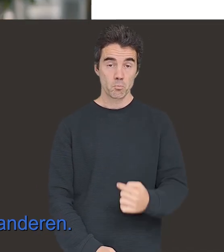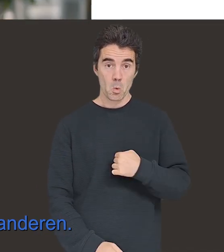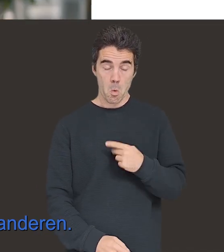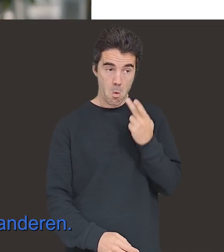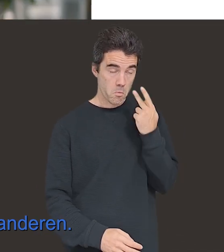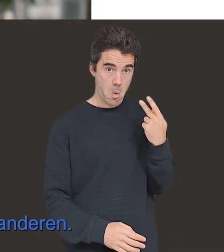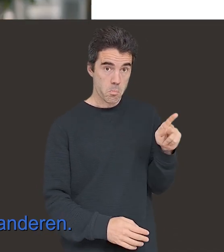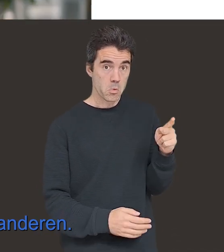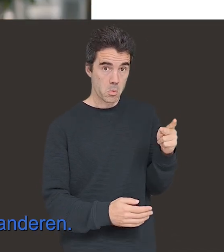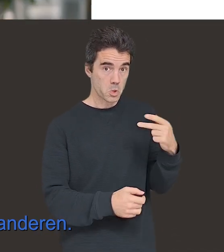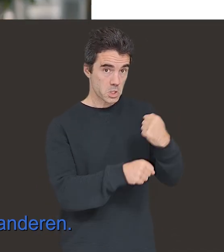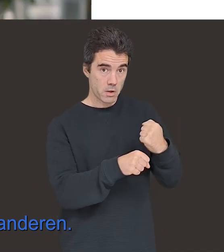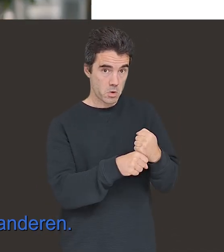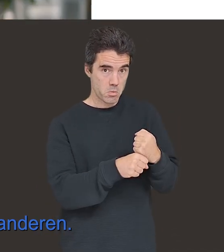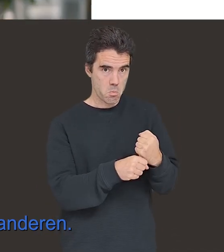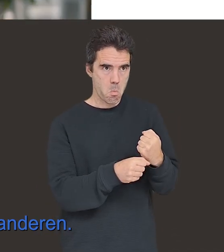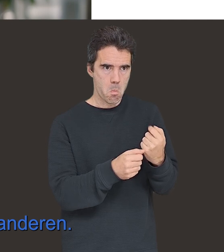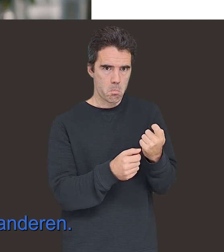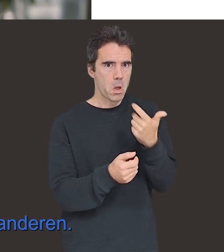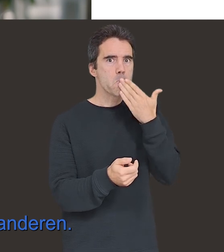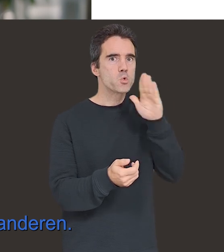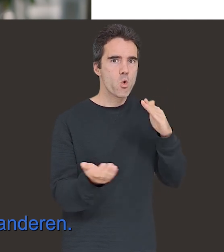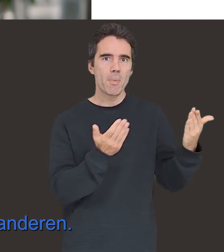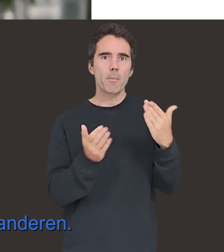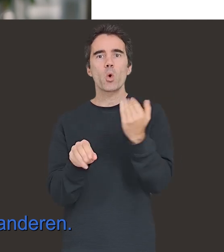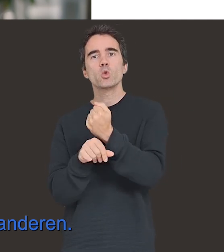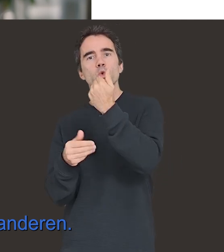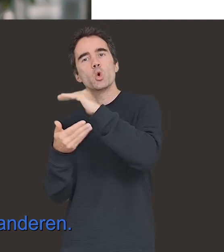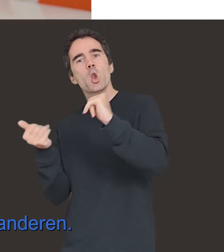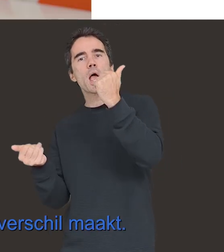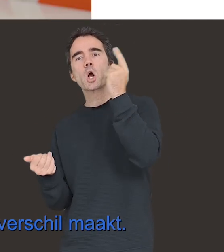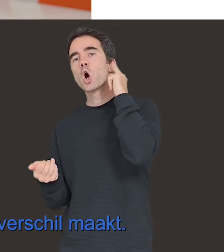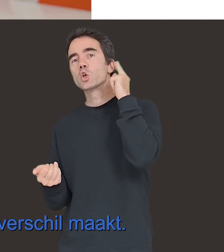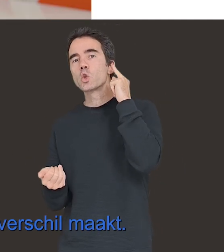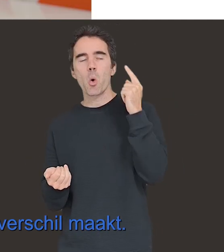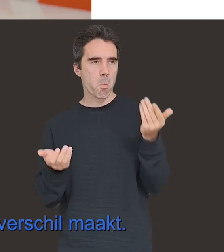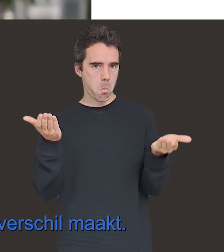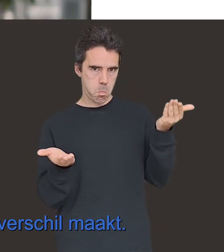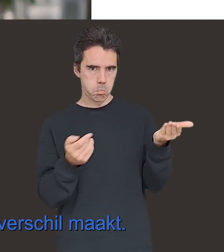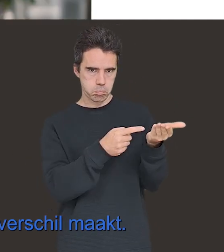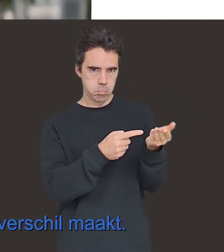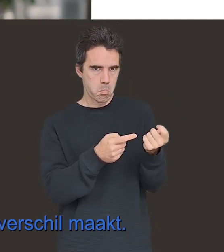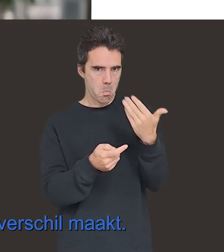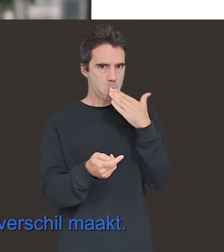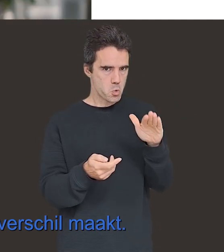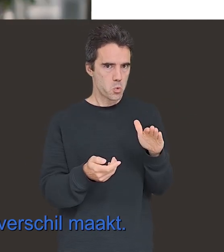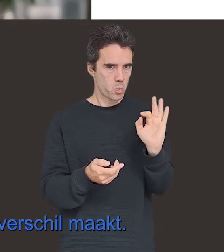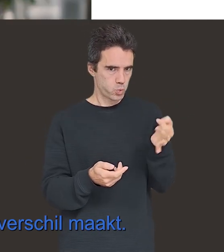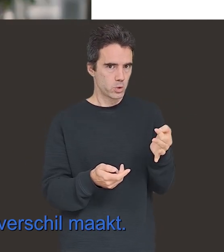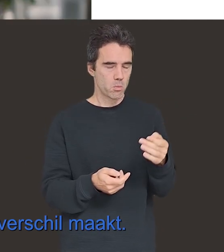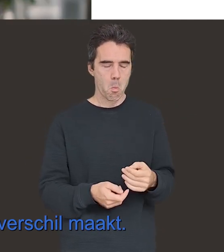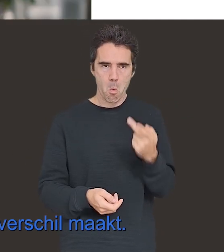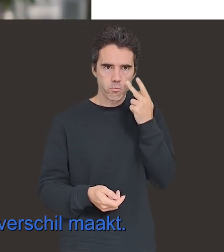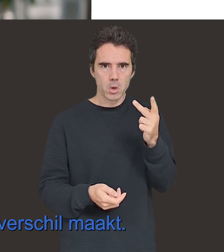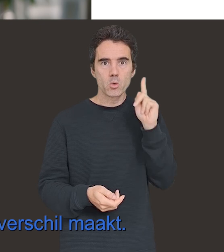je trouve que lui, il est beaucoup plus fonctionnel de beaucoup des autres. Voilà. Et donc, je ne peux pas dire que son problème